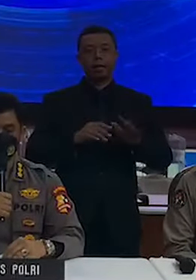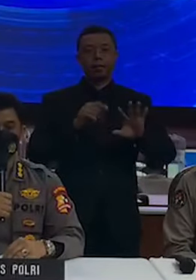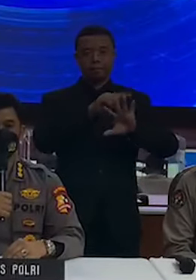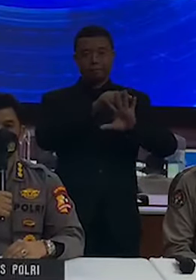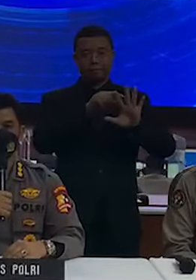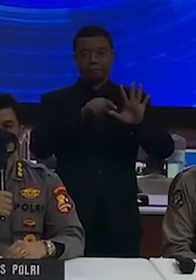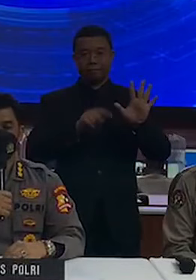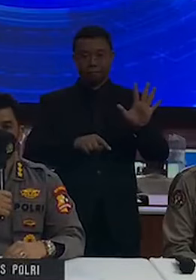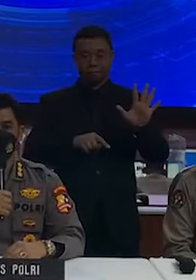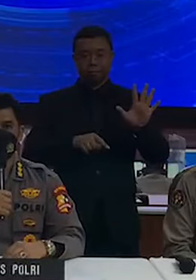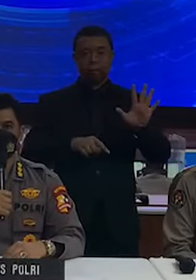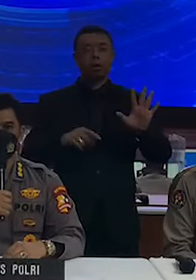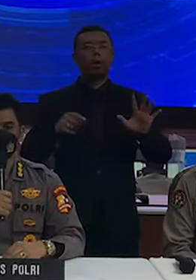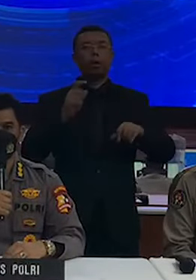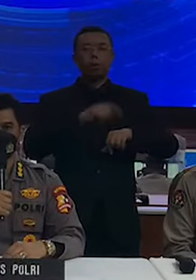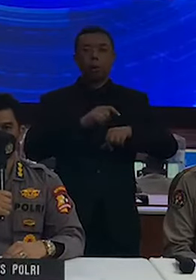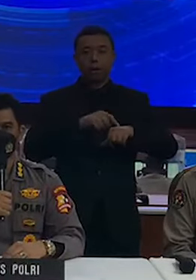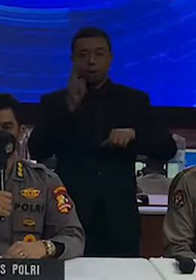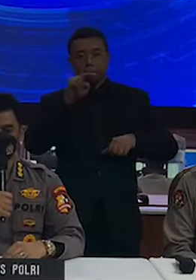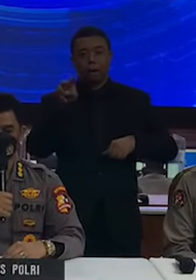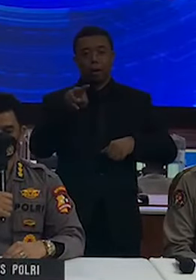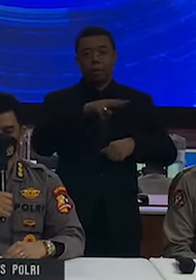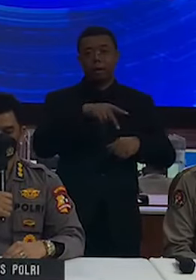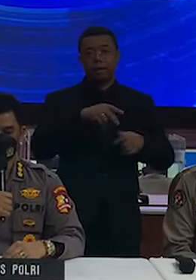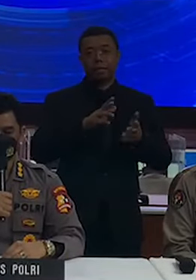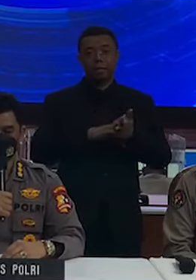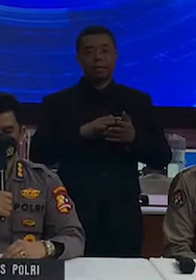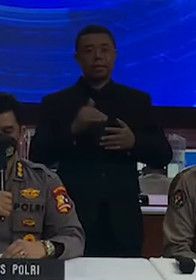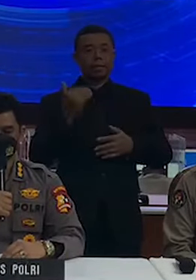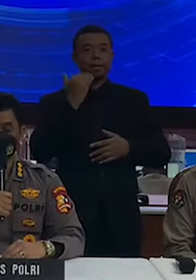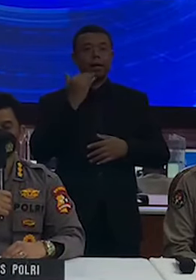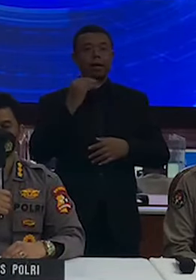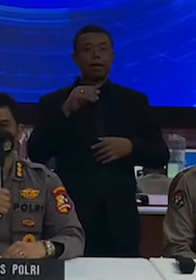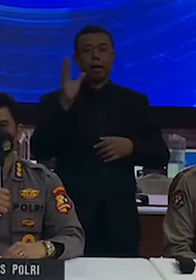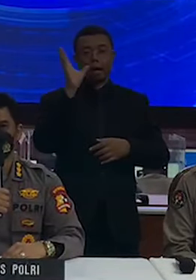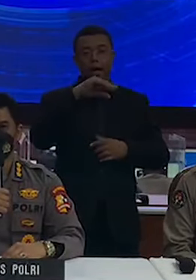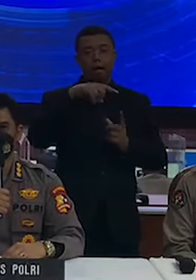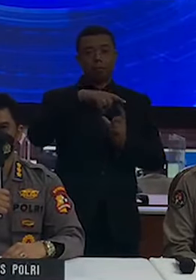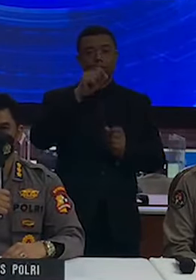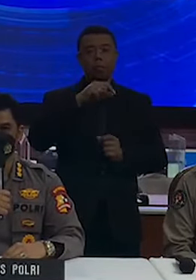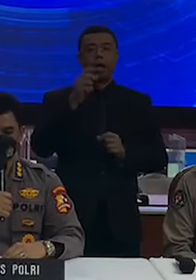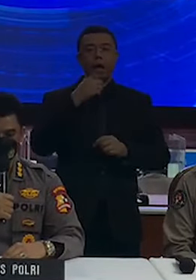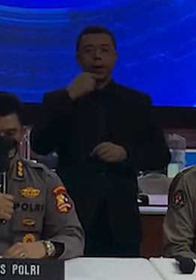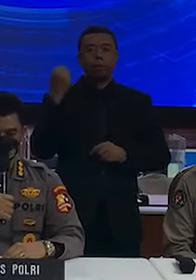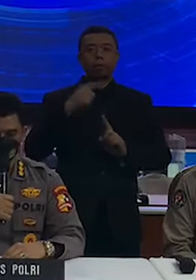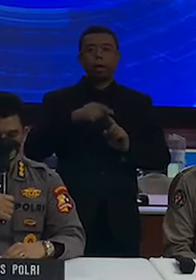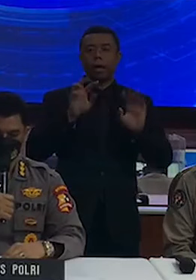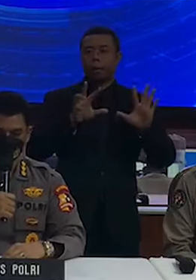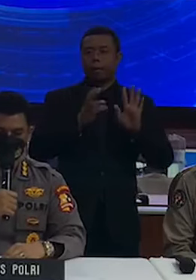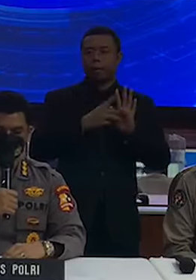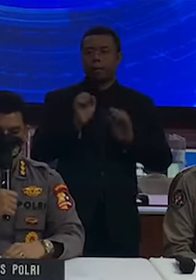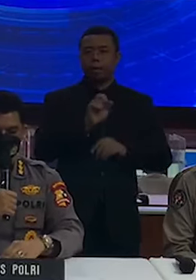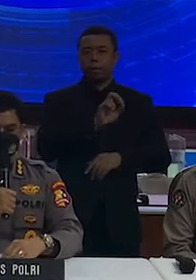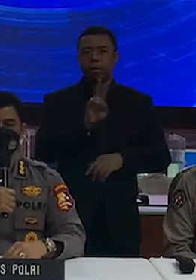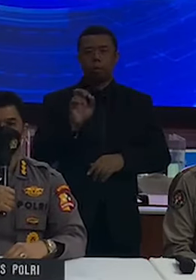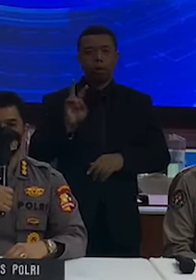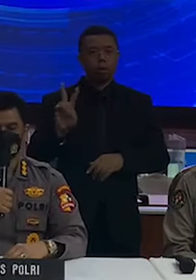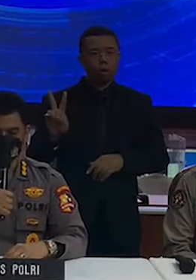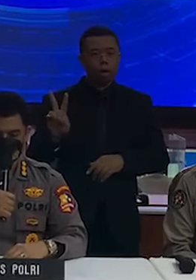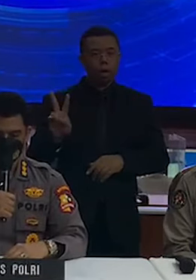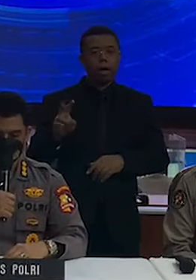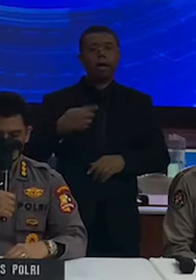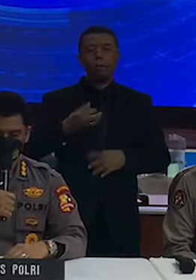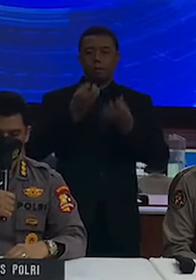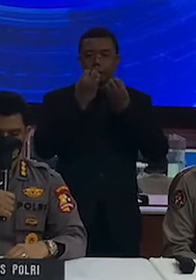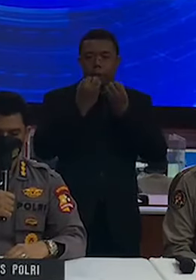transportasi pada operasi ketupat tahun 2022 pada hari Minggu tanggal 8 Mei 2022. Perlu